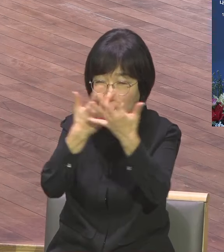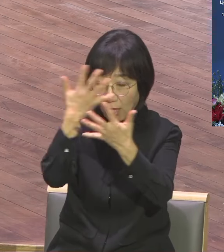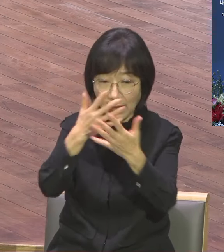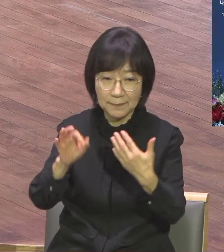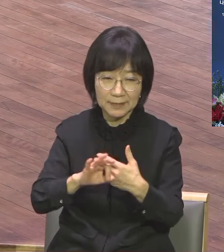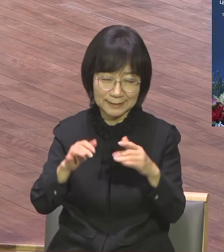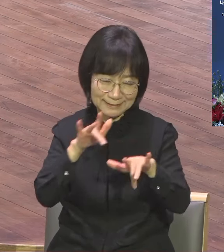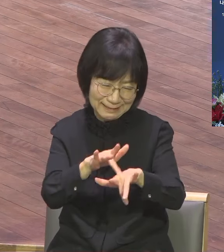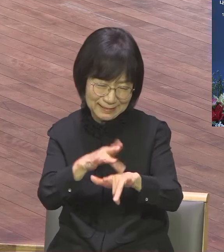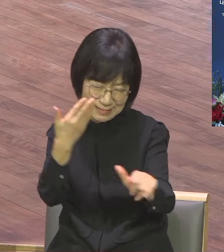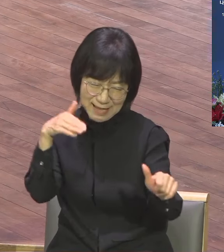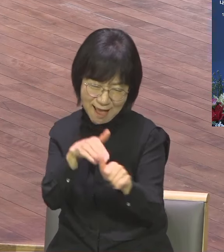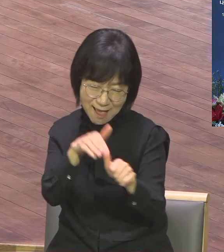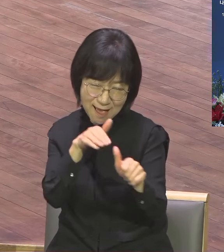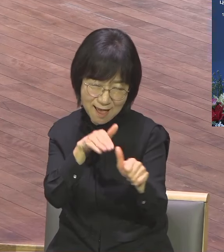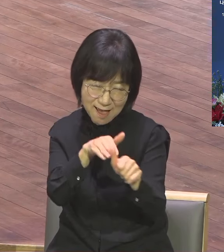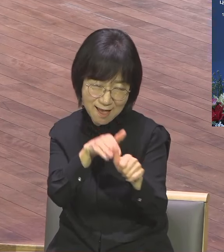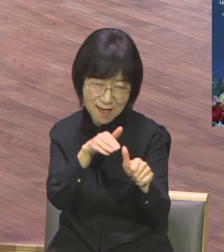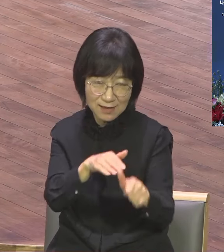꾼댄다고.